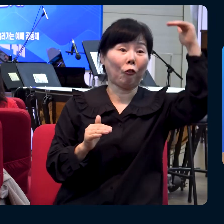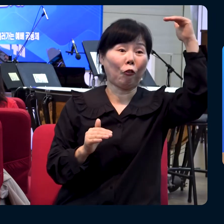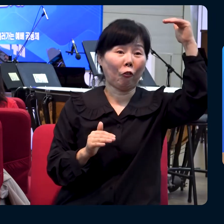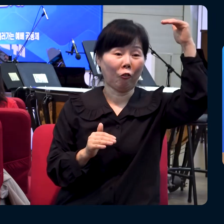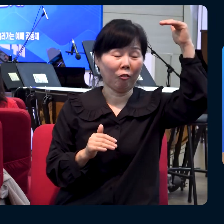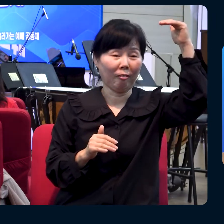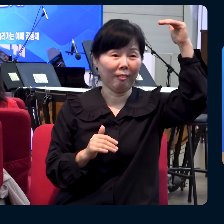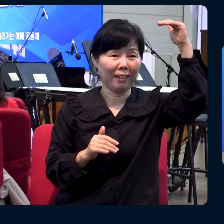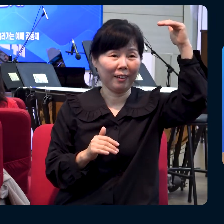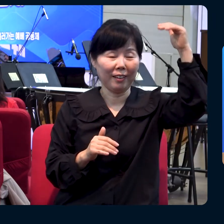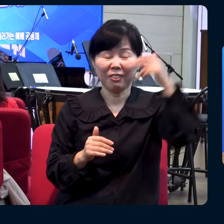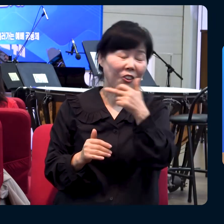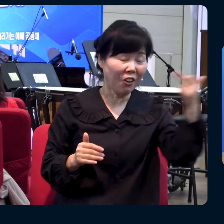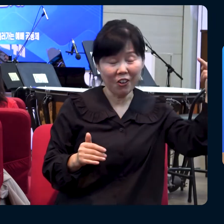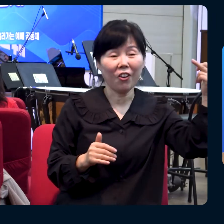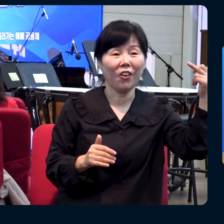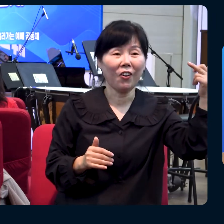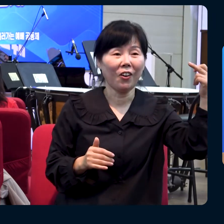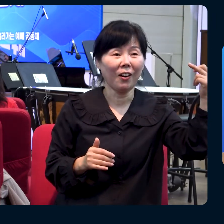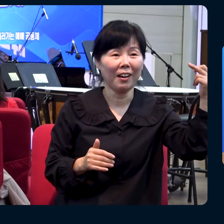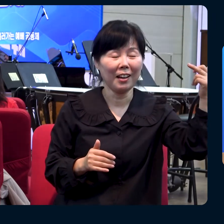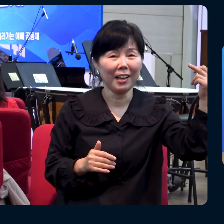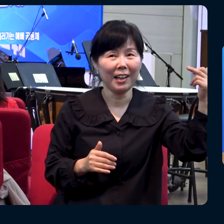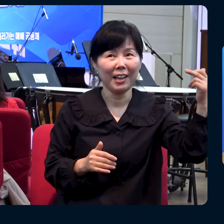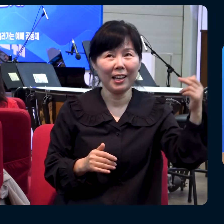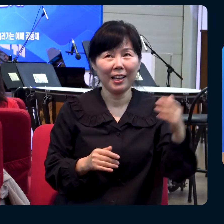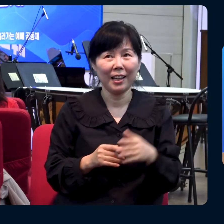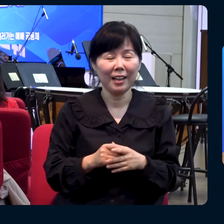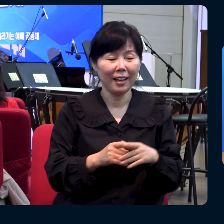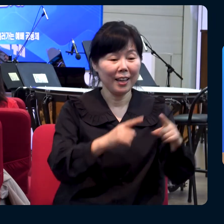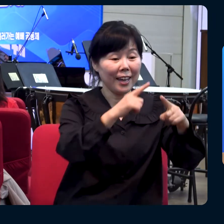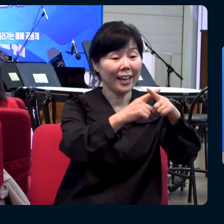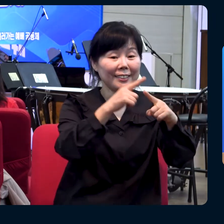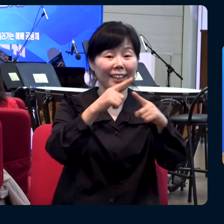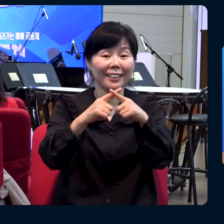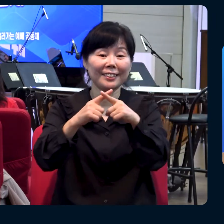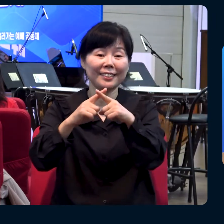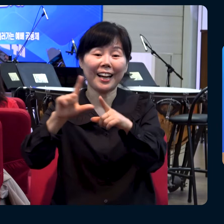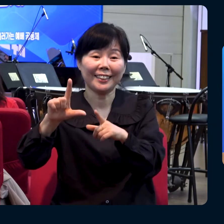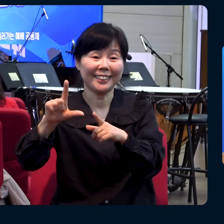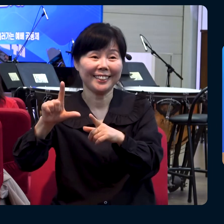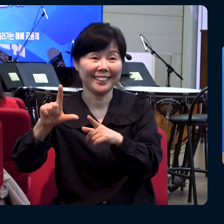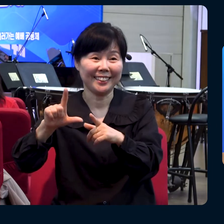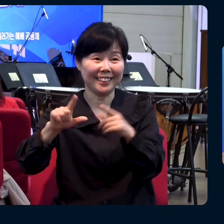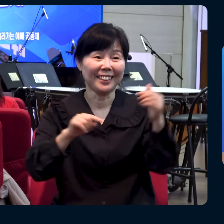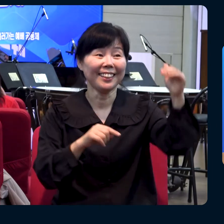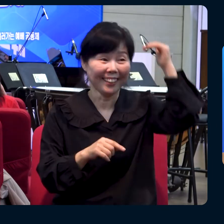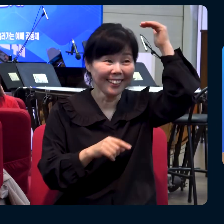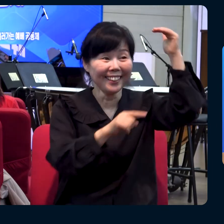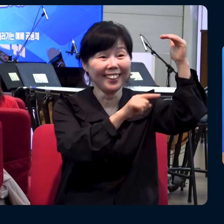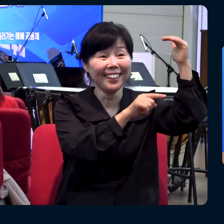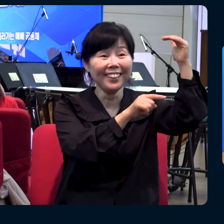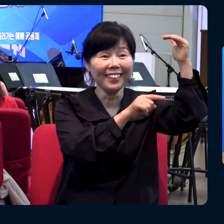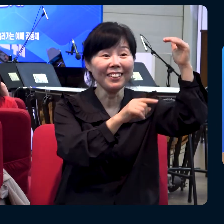3X large. 미국에는요 X가 7개까지 있어요.